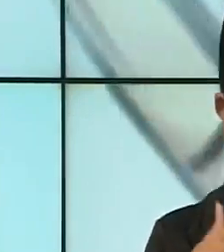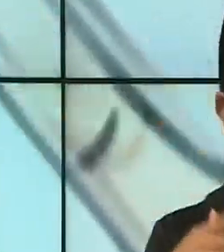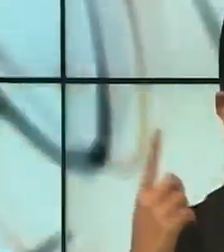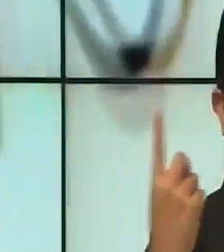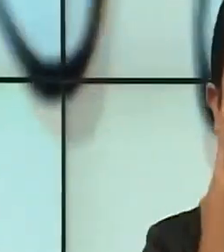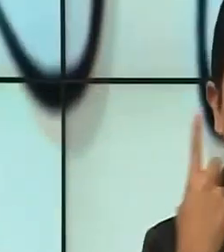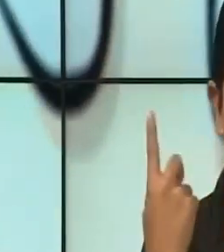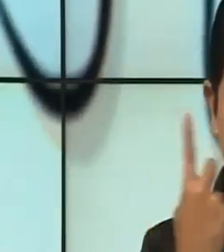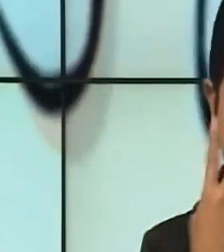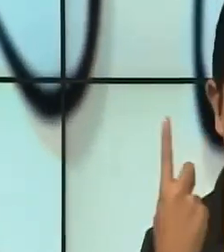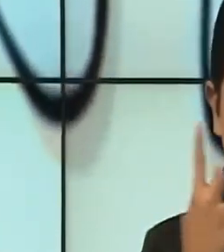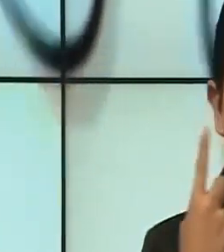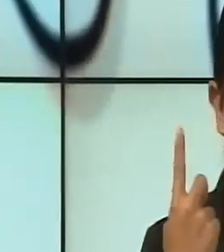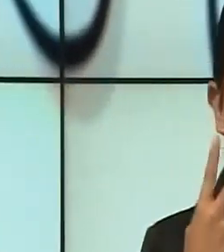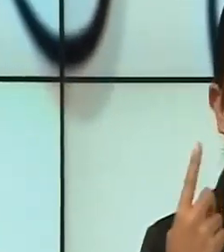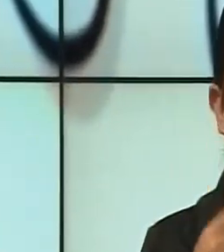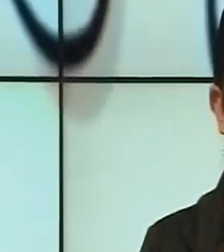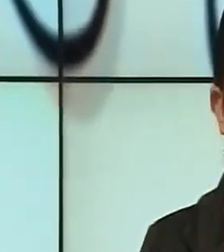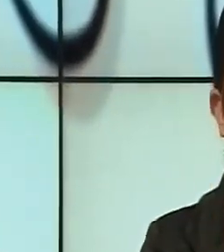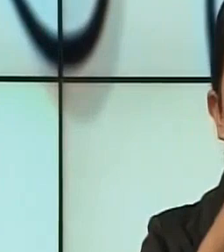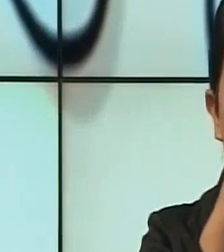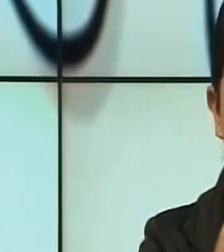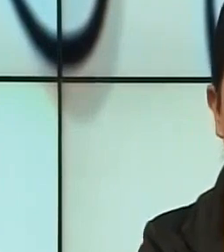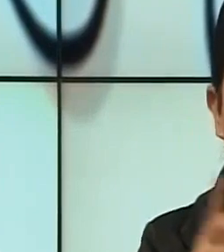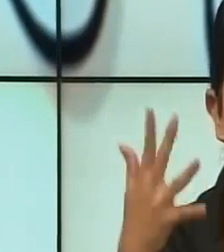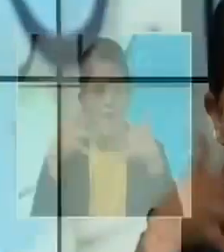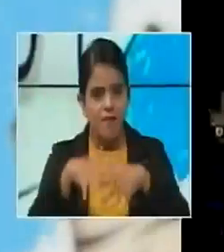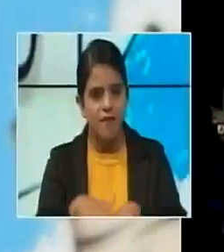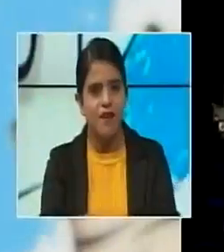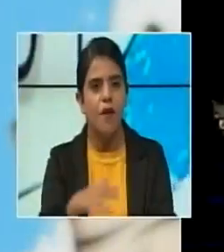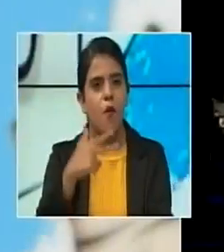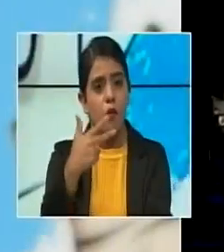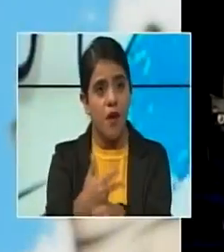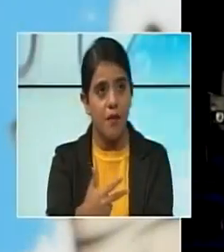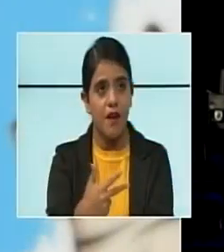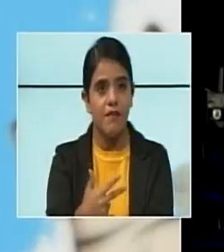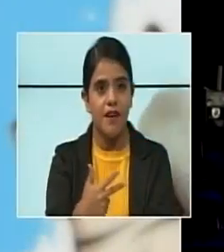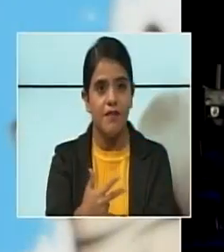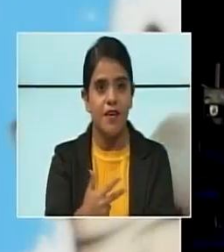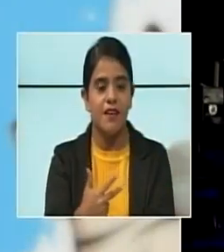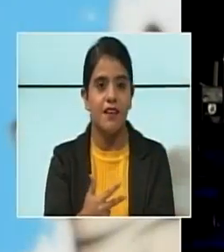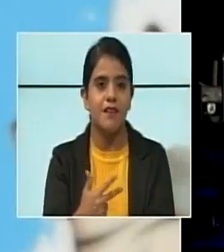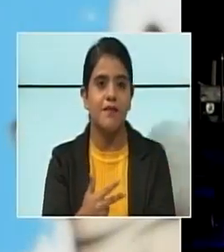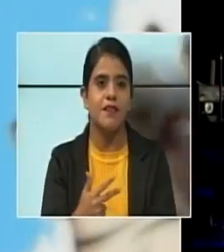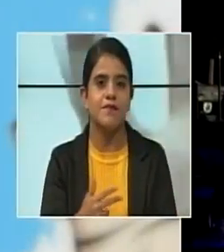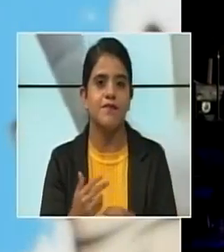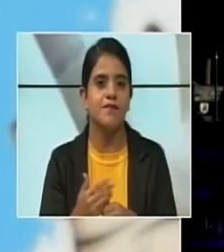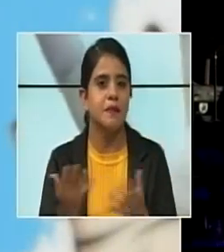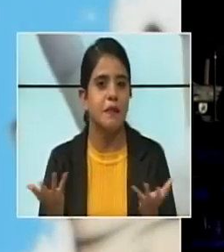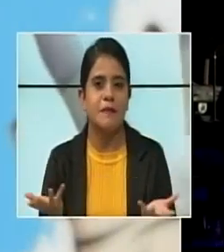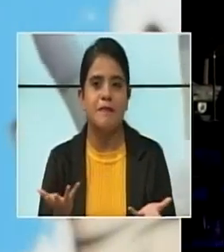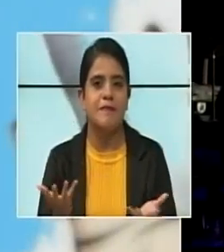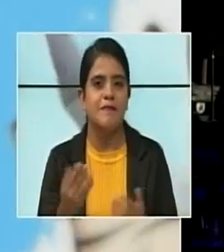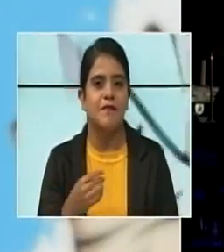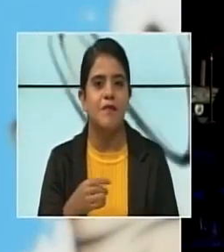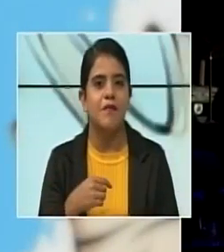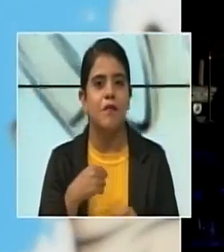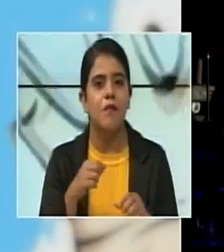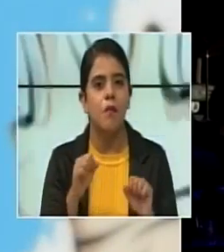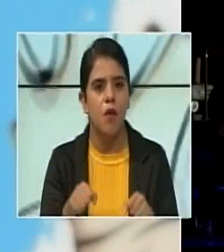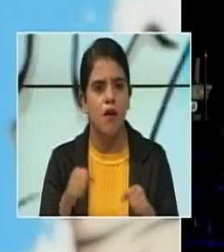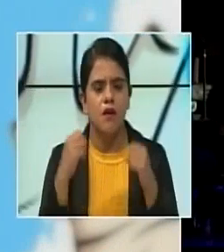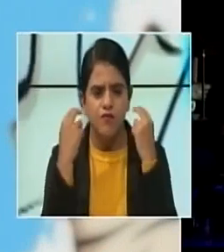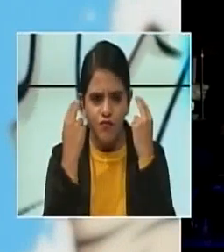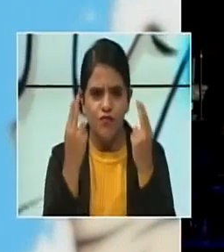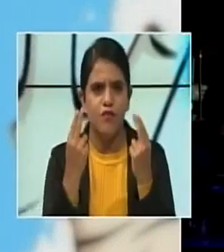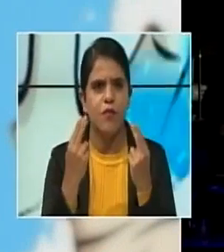Es un proceso, ¿verdad? Todos tenemos diferentes procesos y aquí en Guatemala, ¿verdad? Aprovechemos que está ya